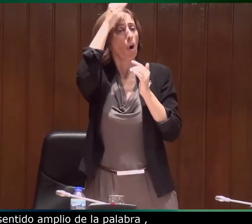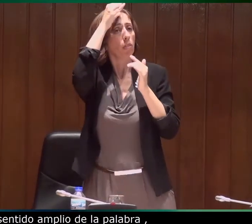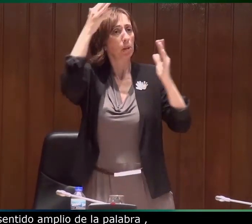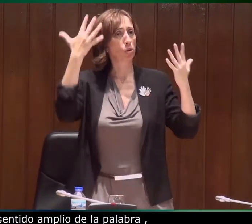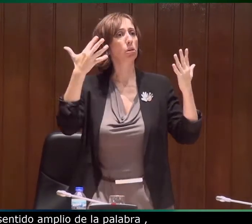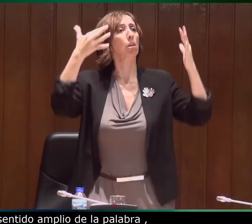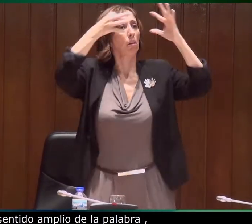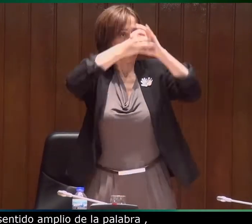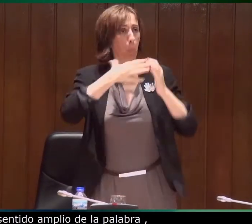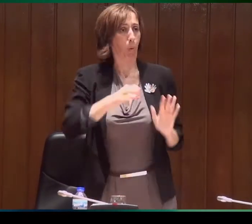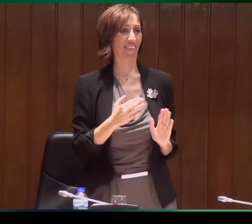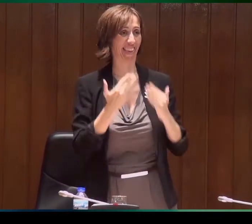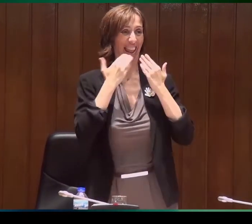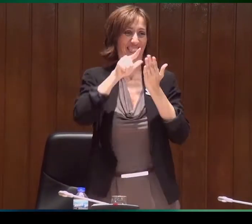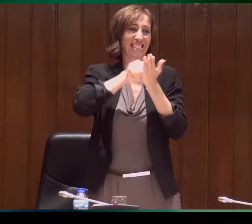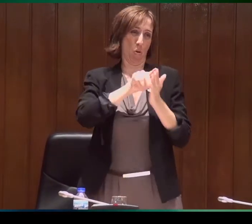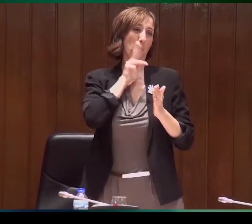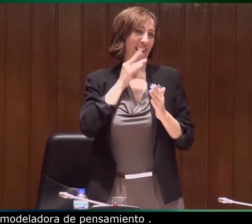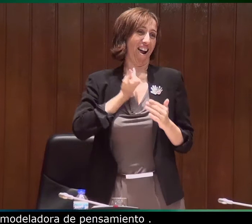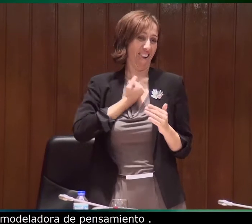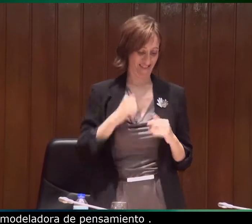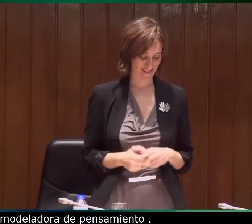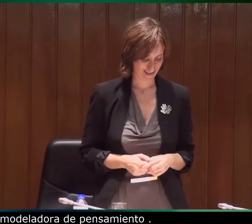conectando estrechamente lenguaje y conocimiento